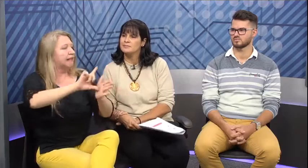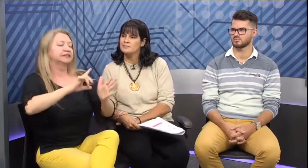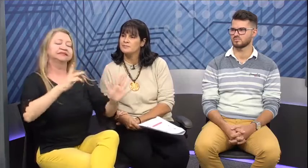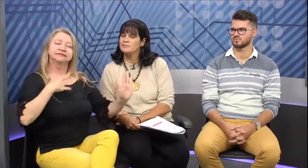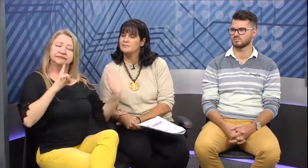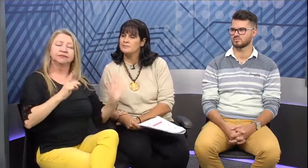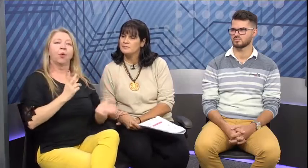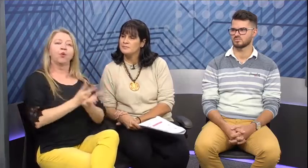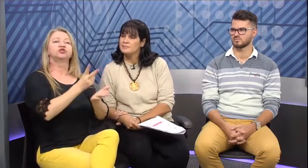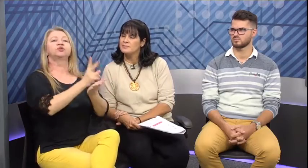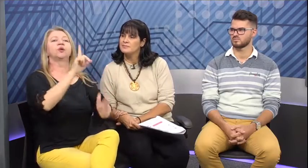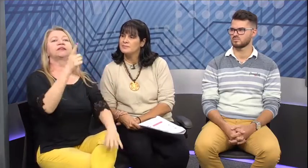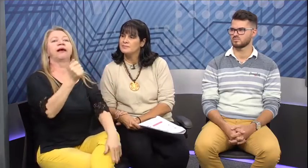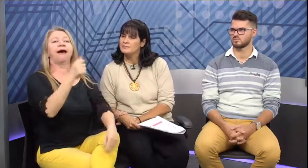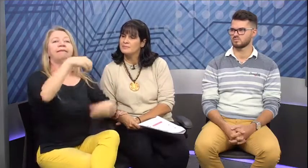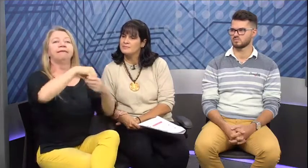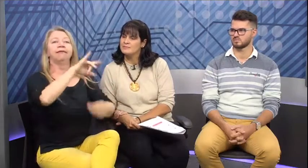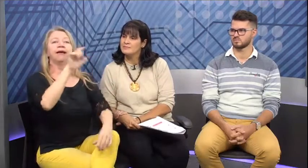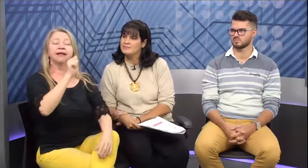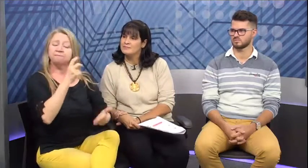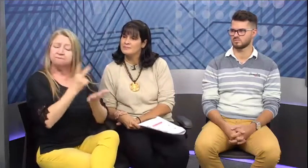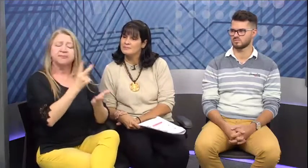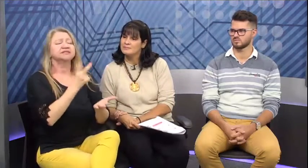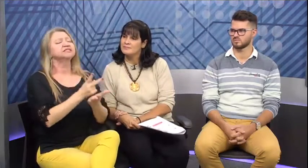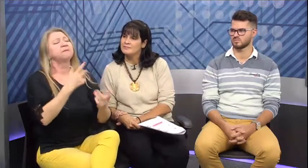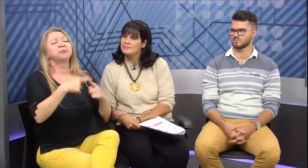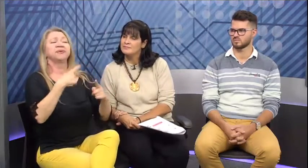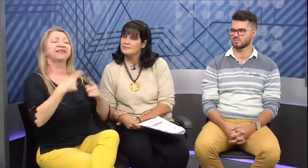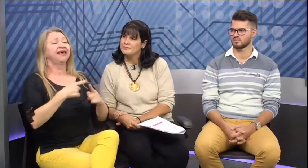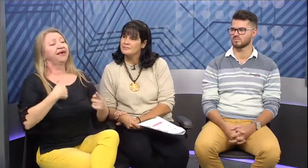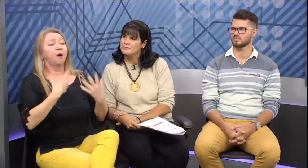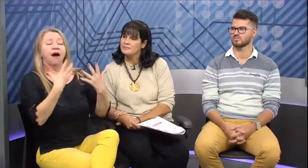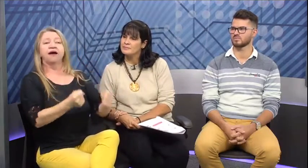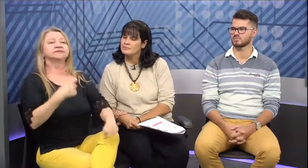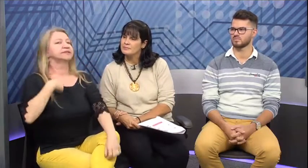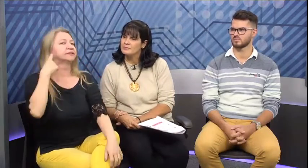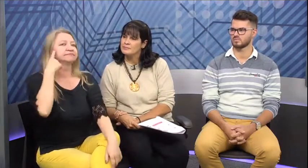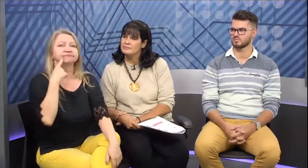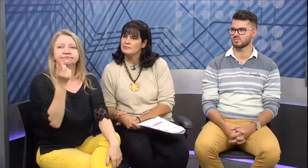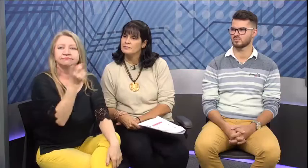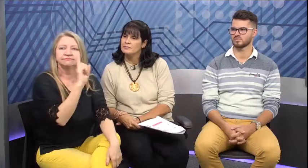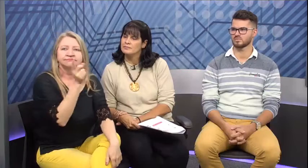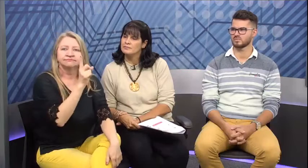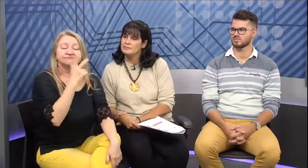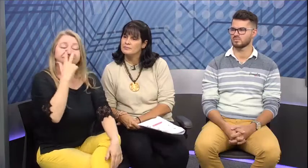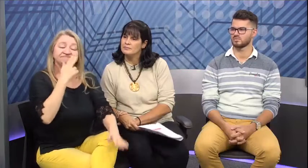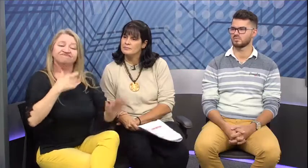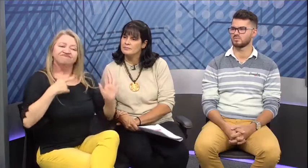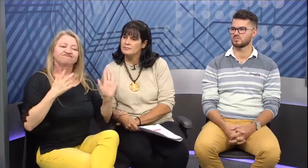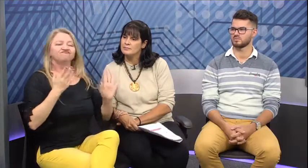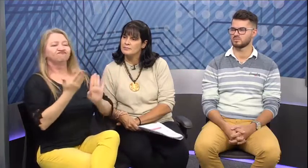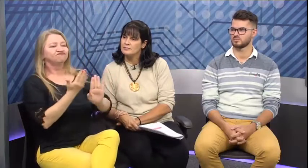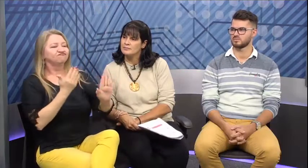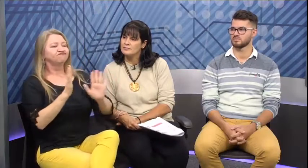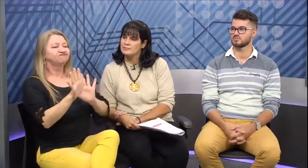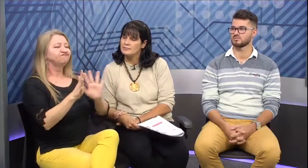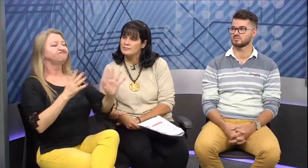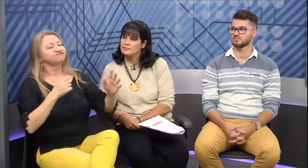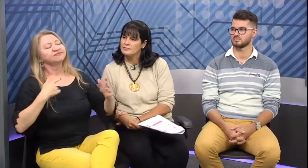identidade como surda. Mas antes, se isso não tivesse acontecido, eu continuaria me vendo como uma deficiente auditiva, né?